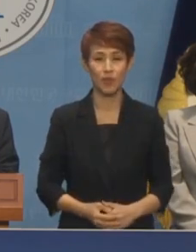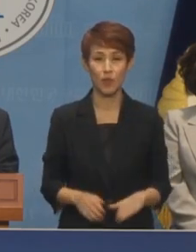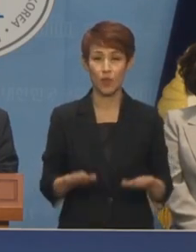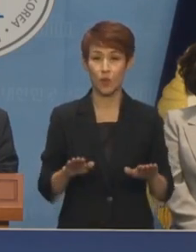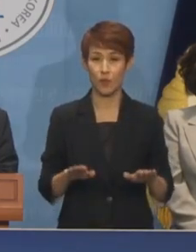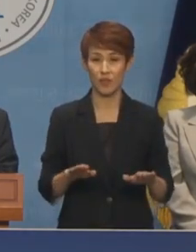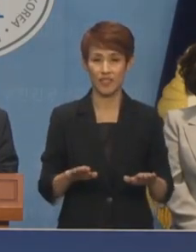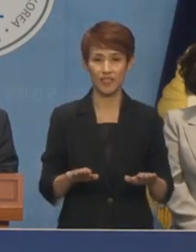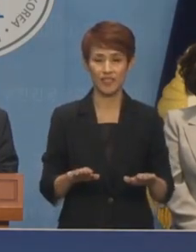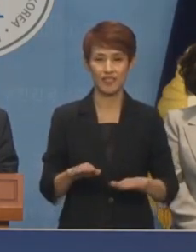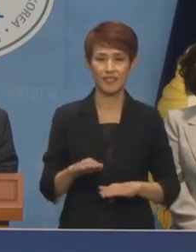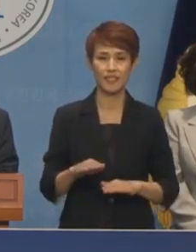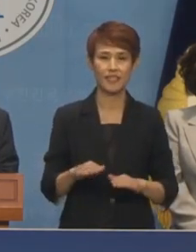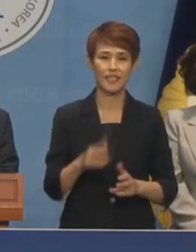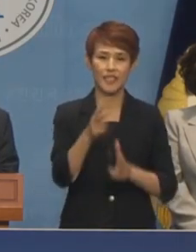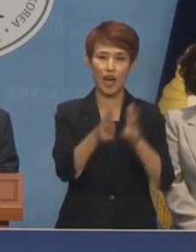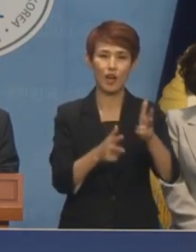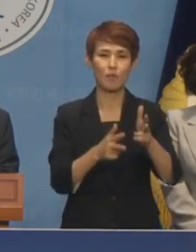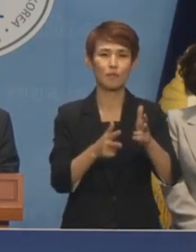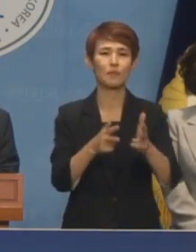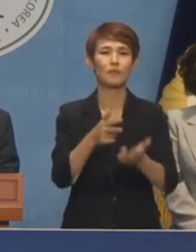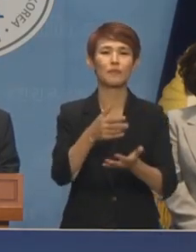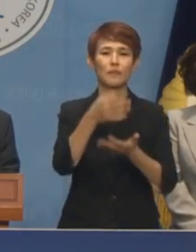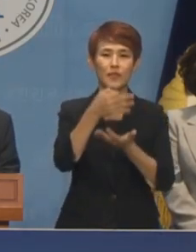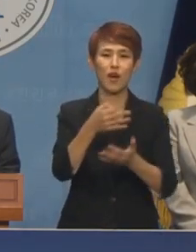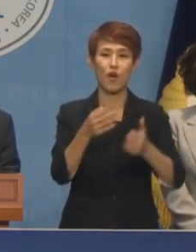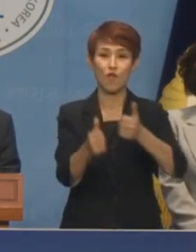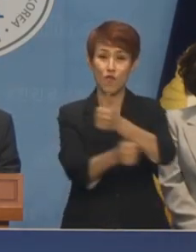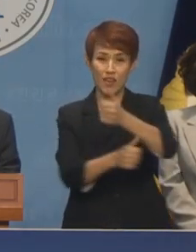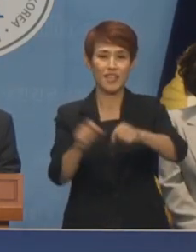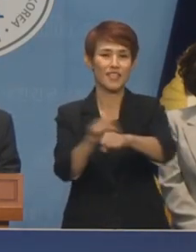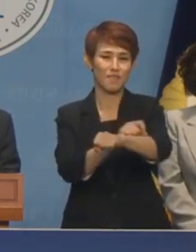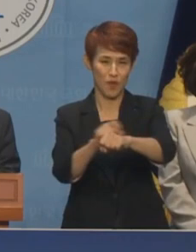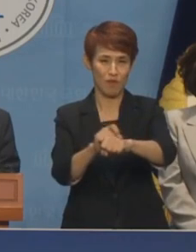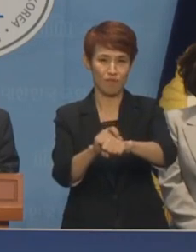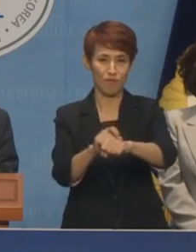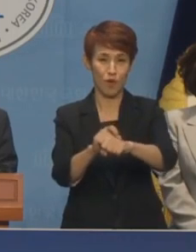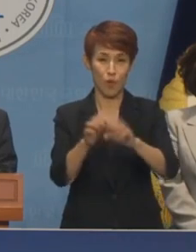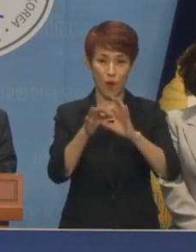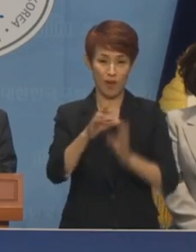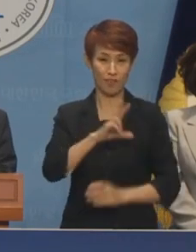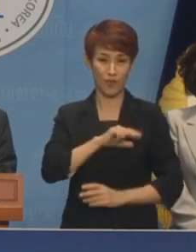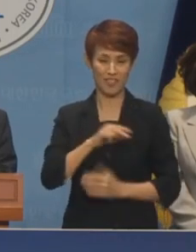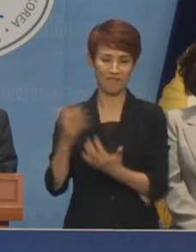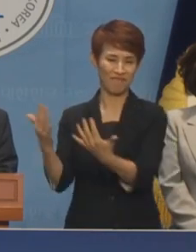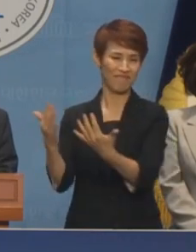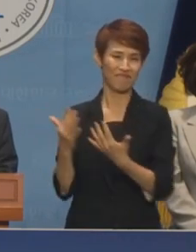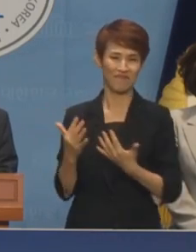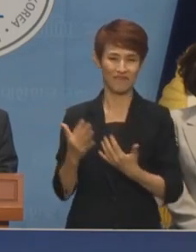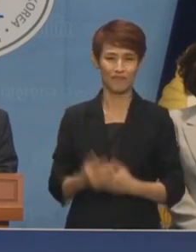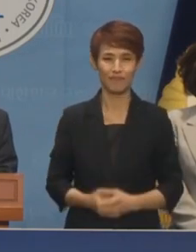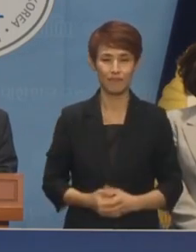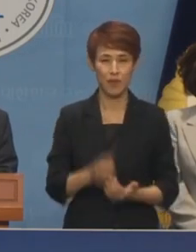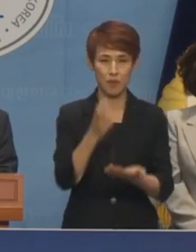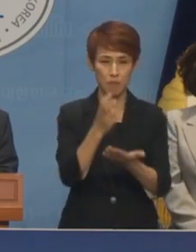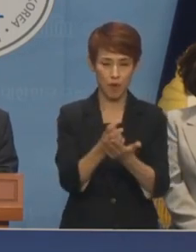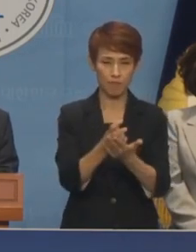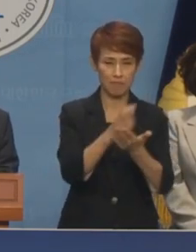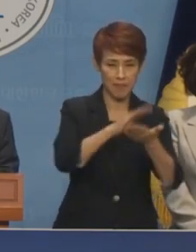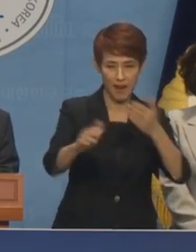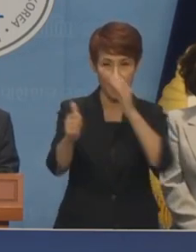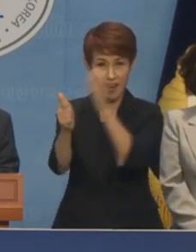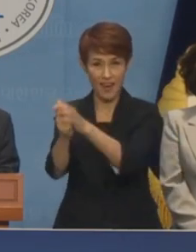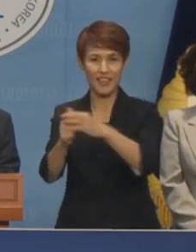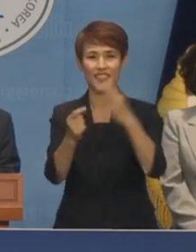오늘은 산자위 스페셜입니다. 산자위 소속 의원님들이 대거 참여해 주셨습니다. 입법 이어달리기 에피소드